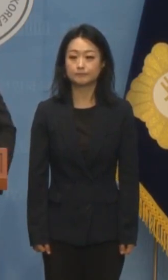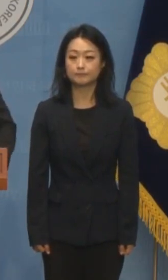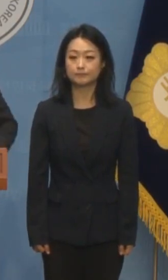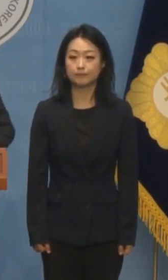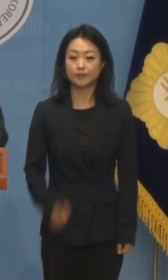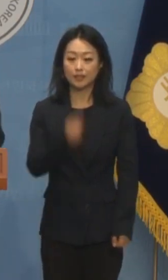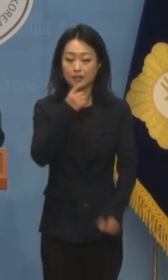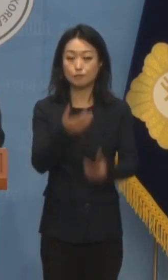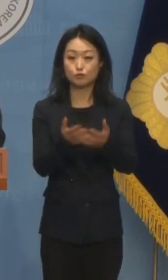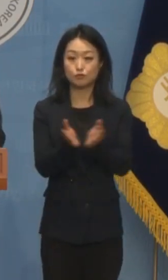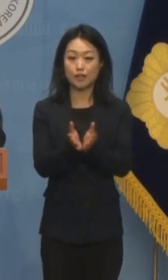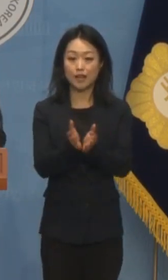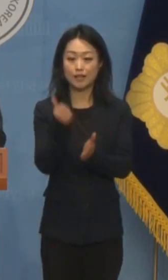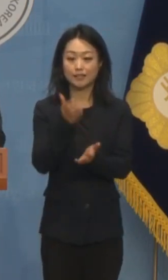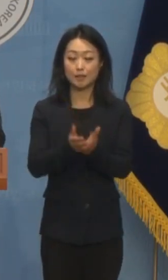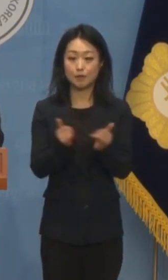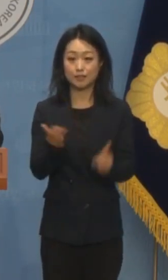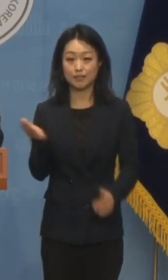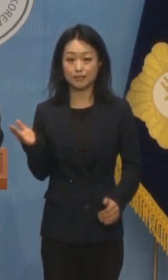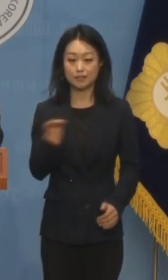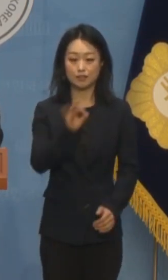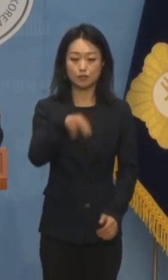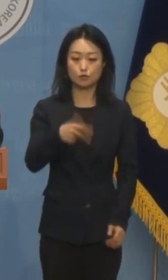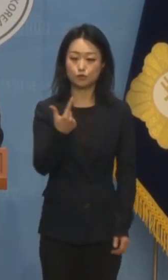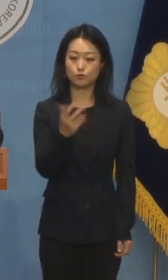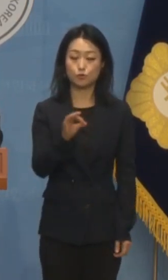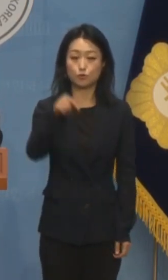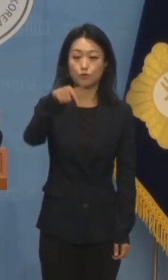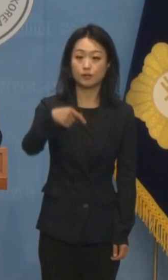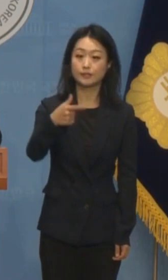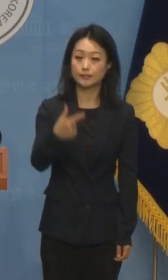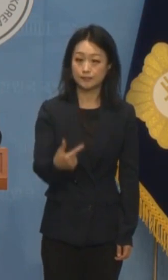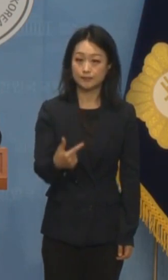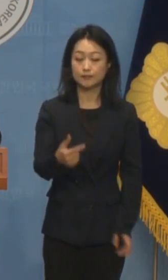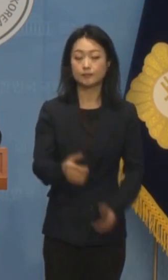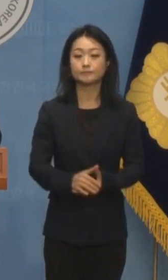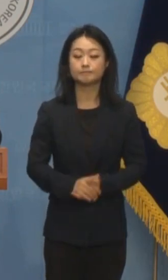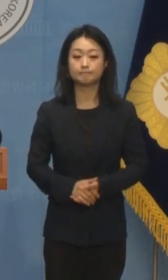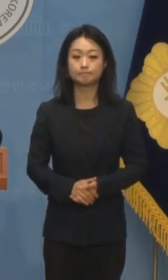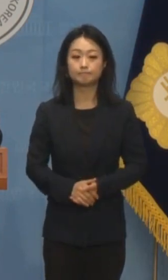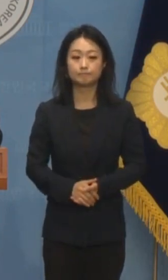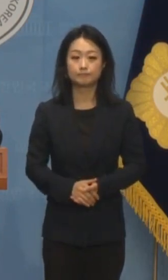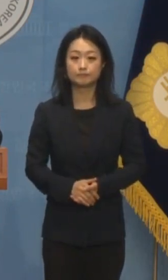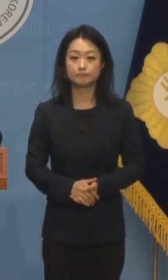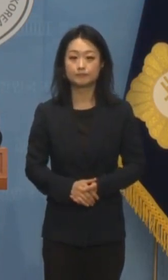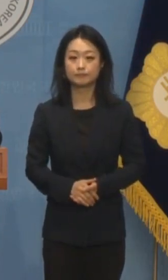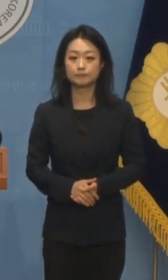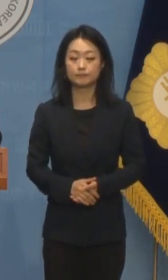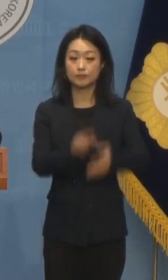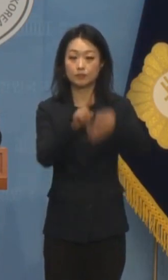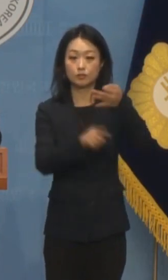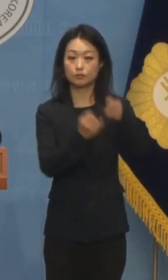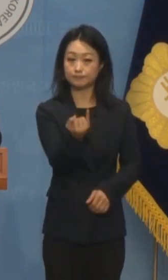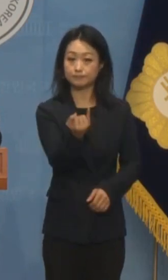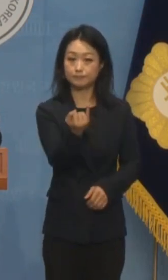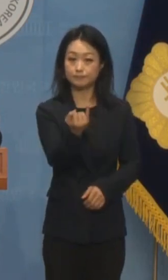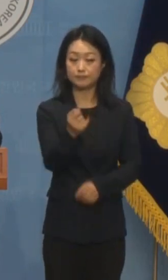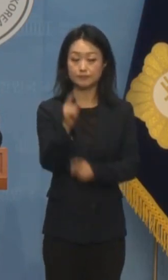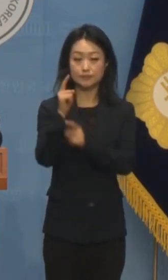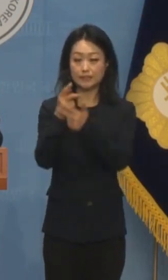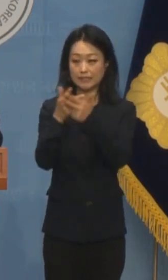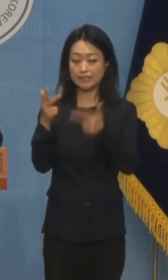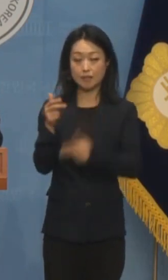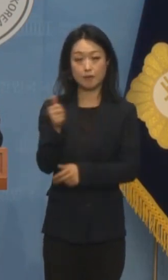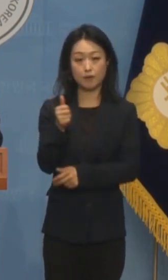예 더불어 문주당 원내대변인 윤종군 있니다 두건 브리핑 하도록 하겠습니다 김건희 여사를 전